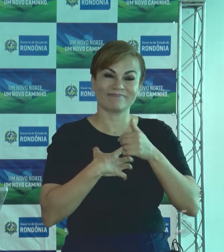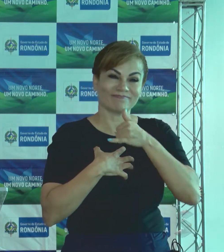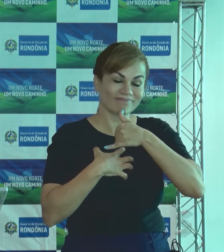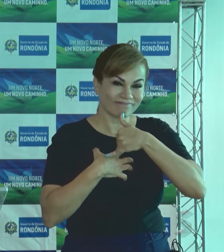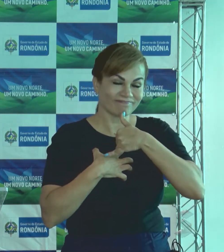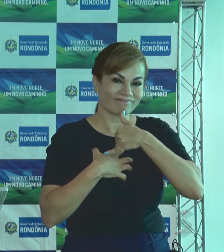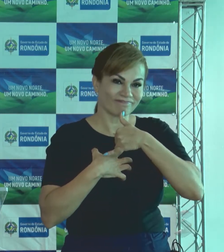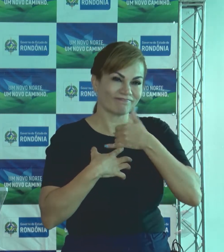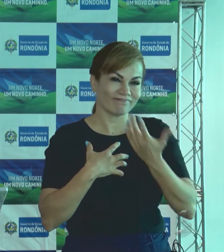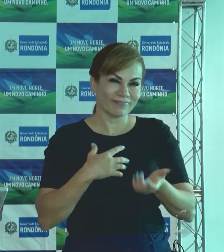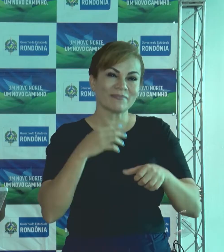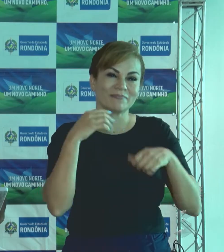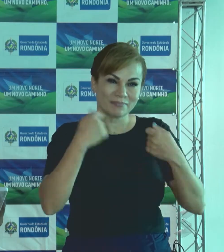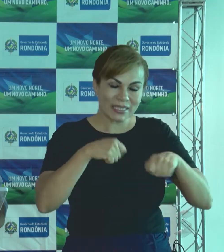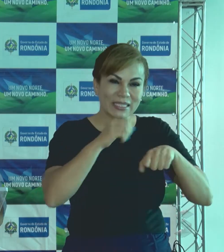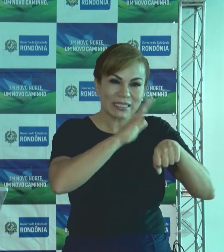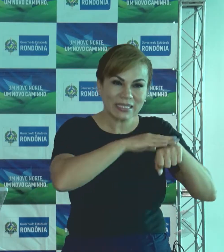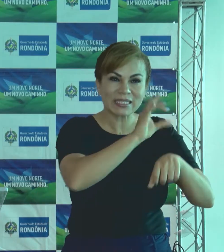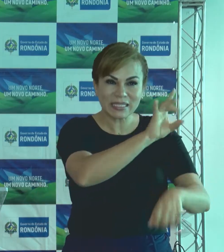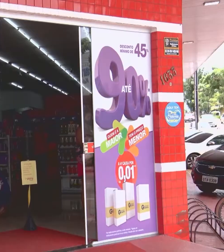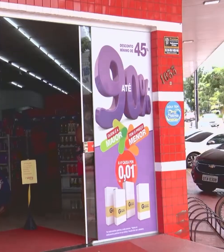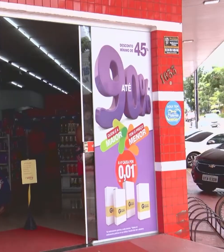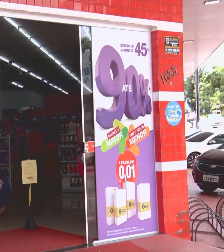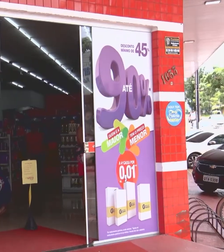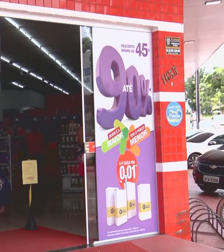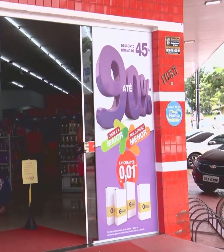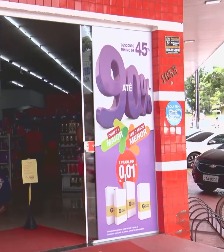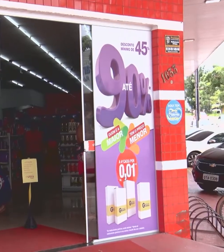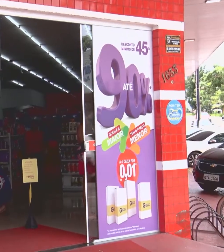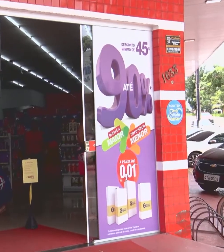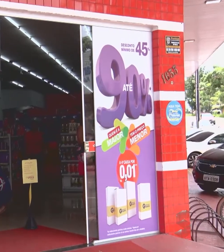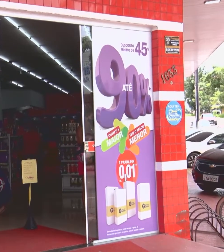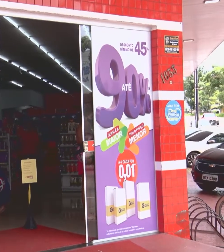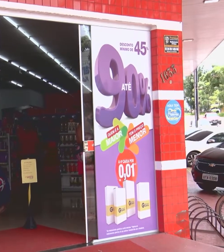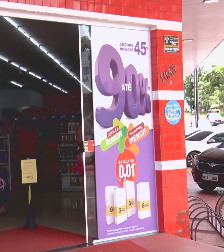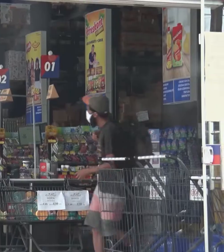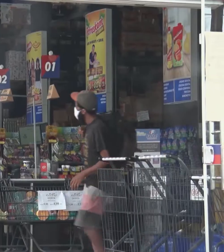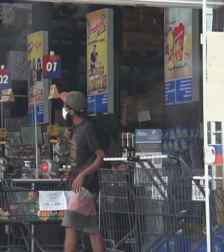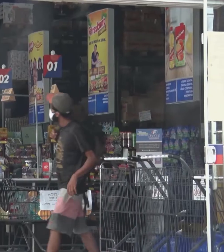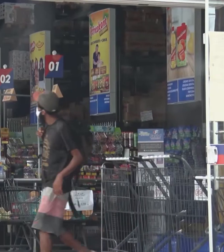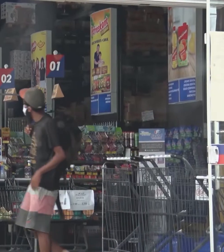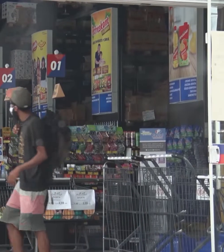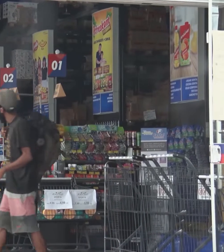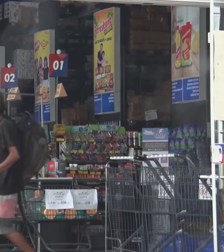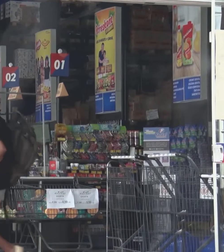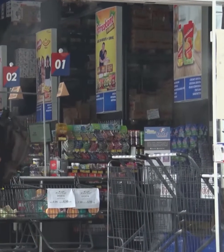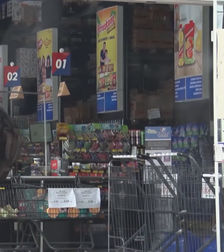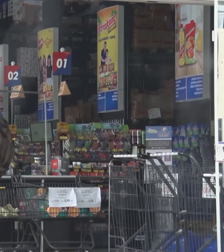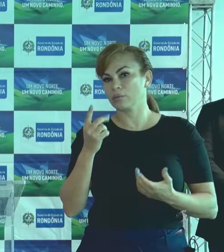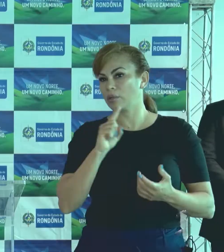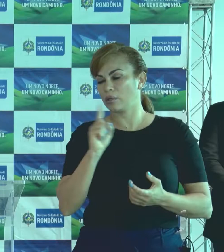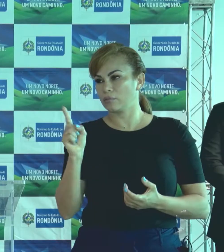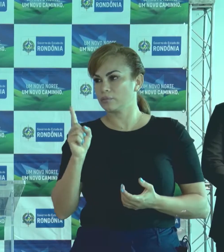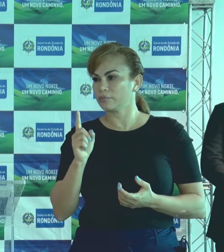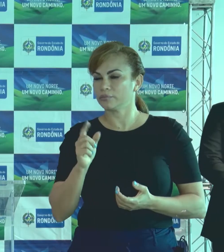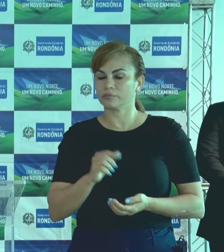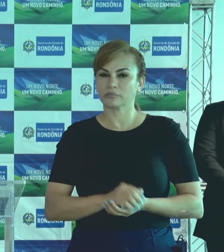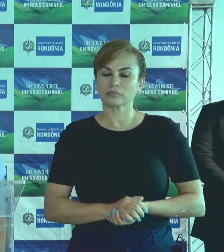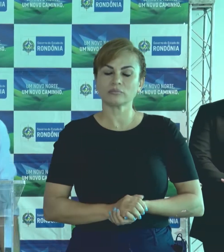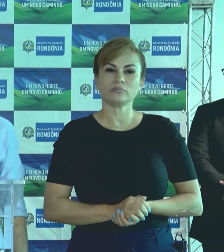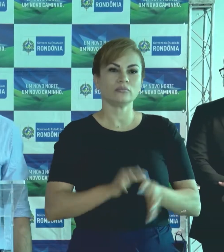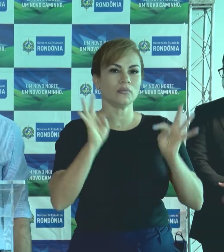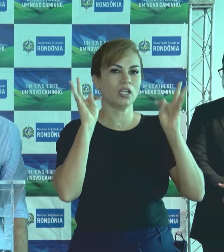cidadão, fazer a nossa parte. Sobre a possibilidade de lockdown, Fernando Máximo disse. Toda